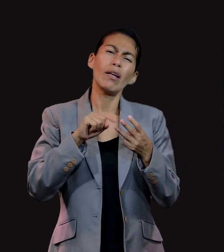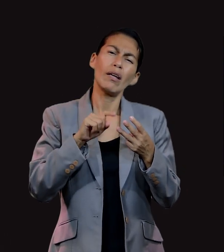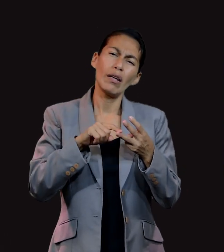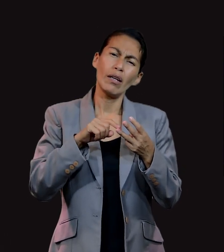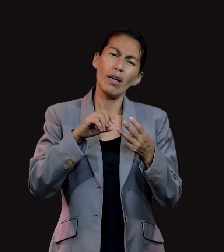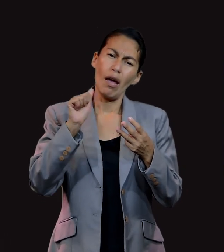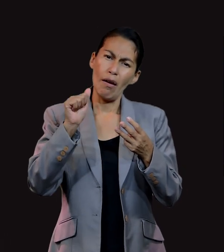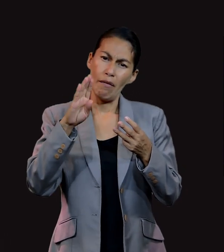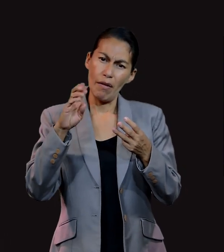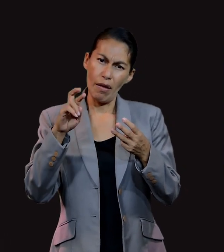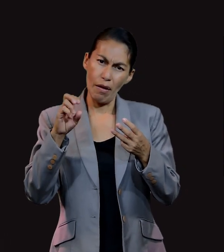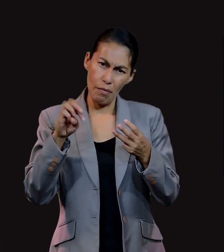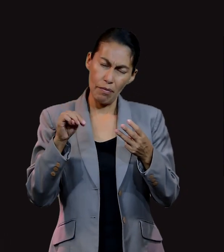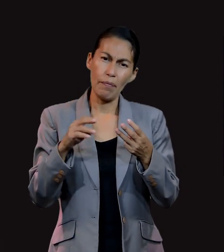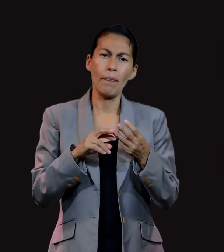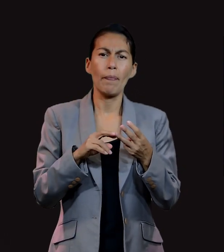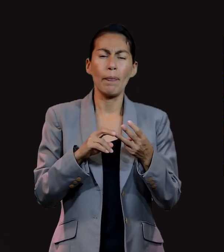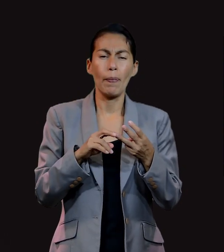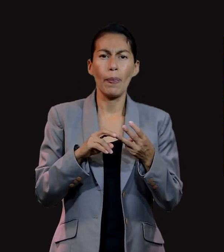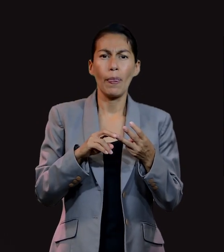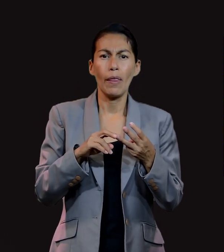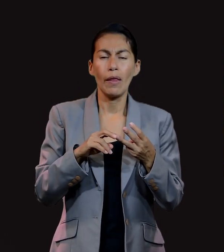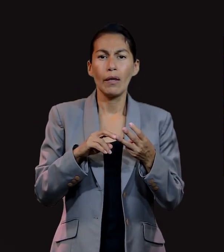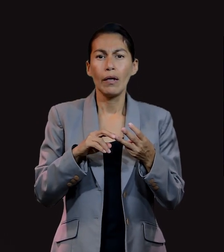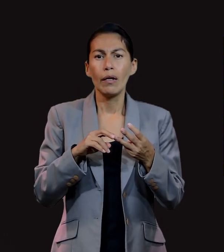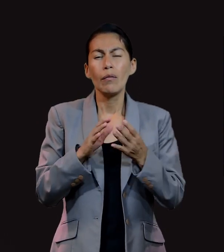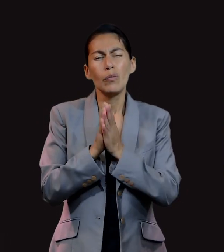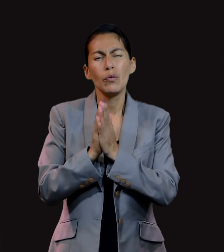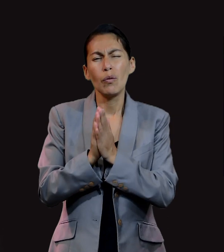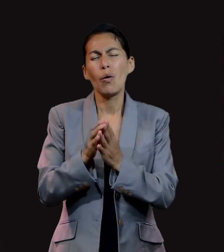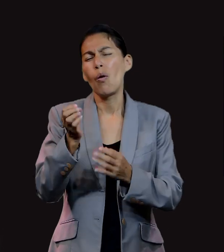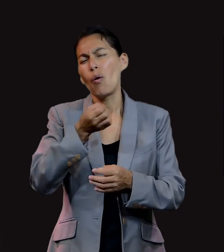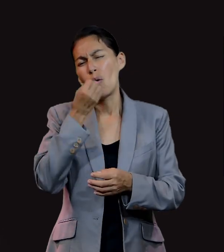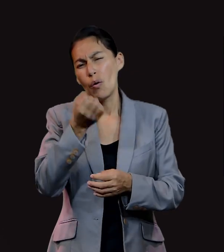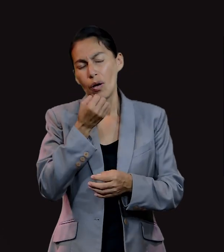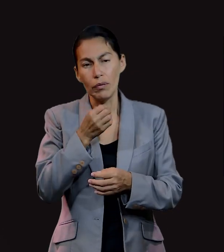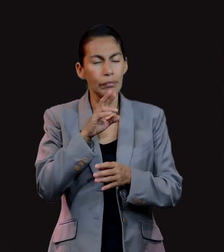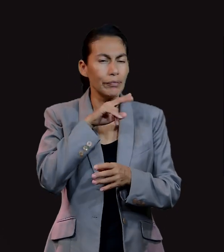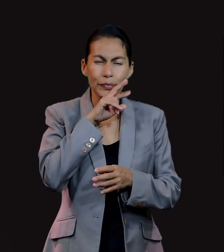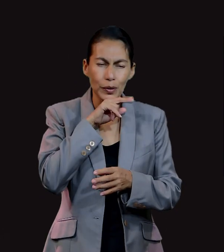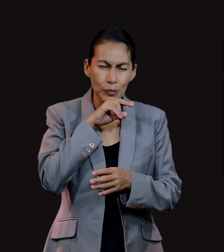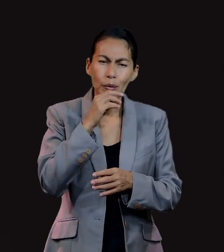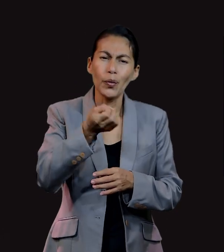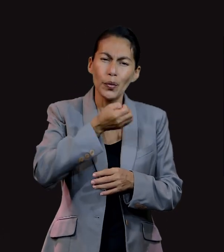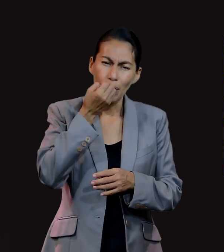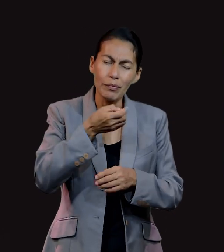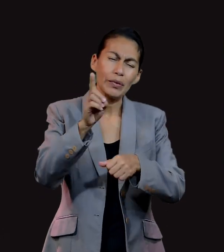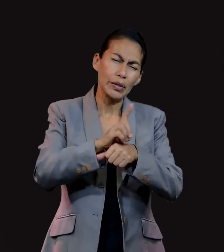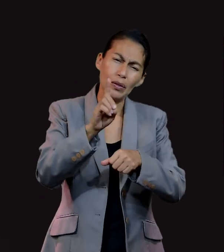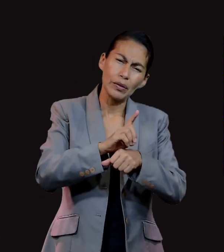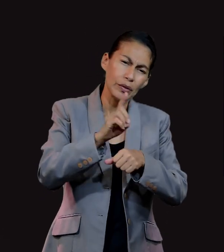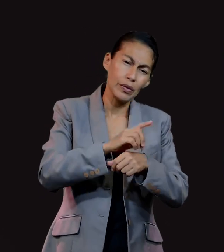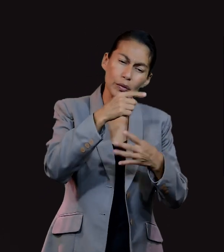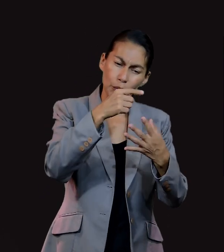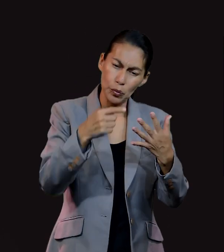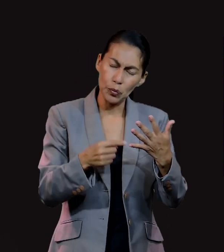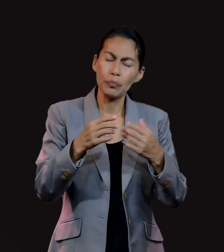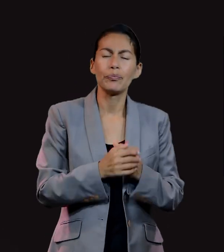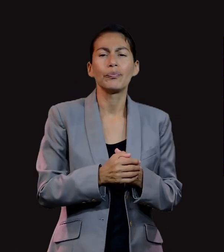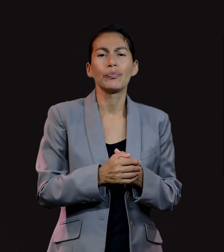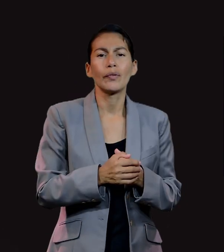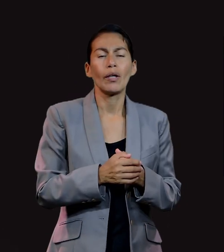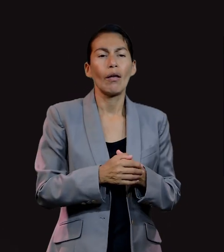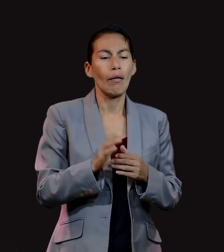a estar orando Rosa Hilda Vamos vamos a dejar estas peticiones Sino que cada día vamos a estar orando por